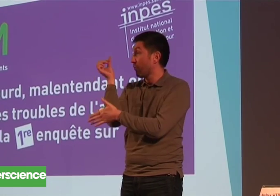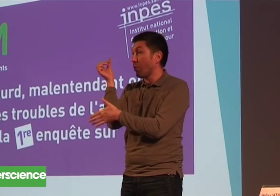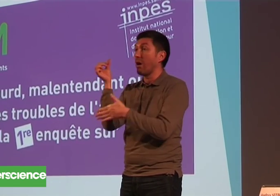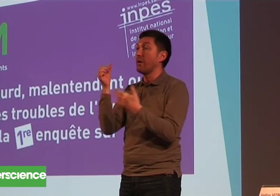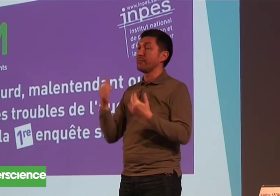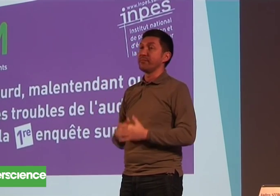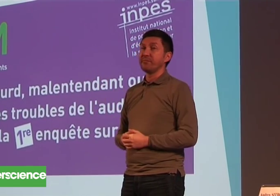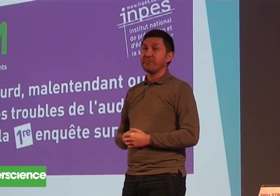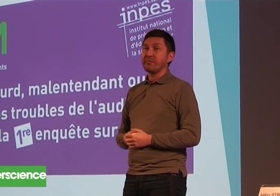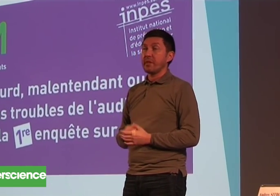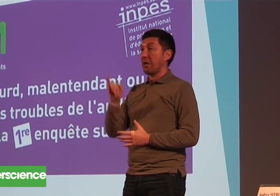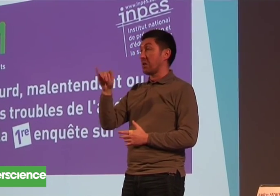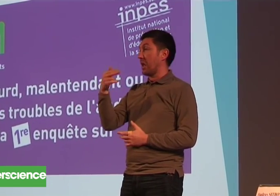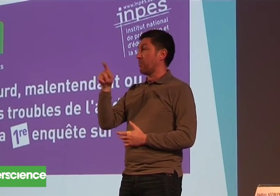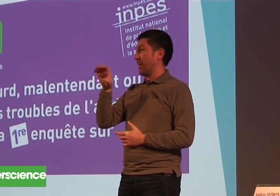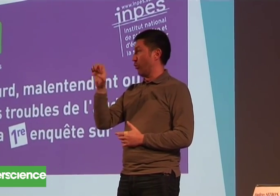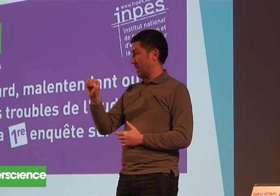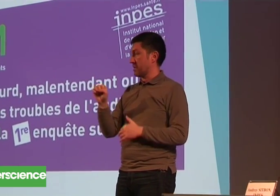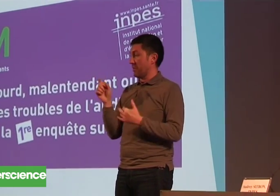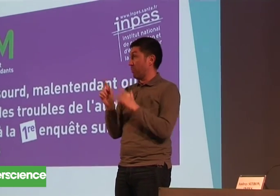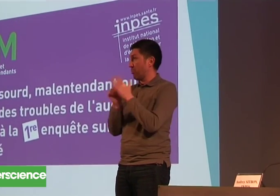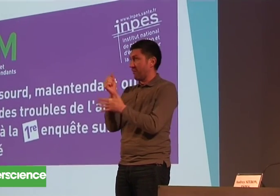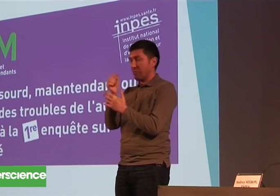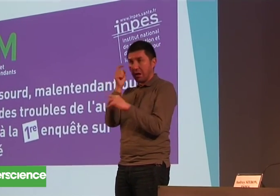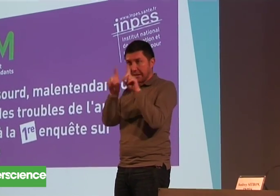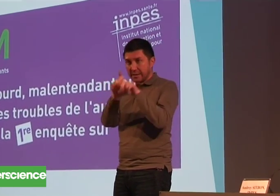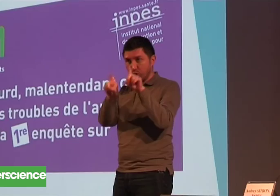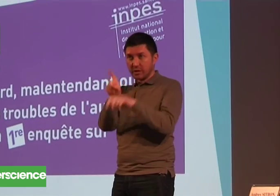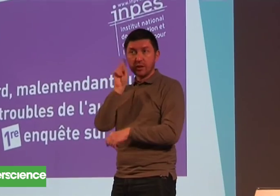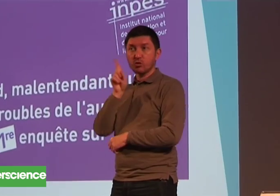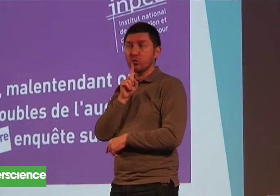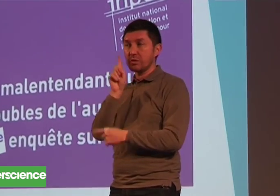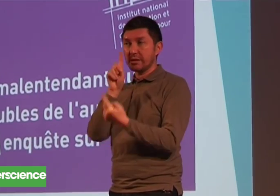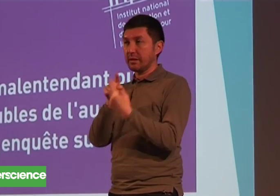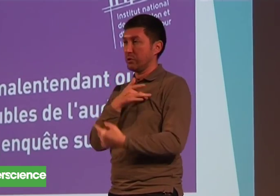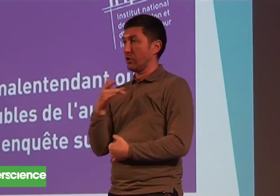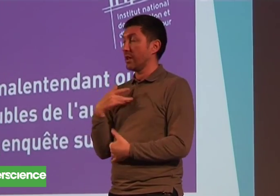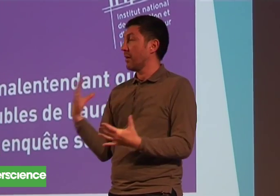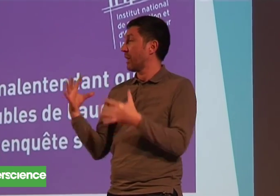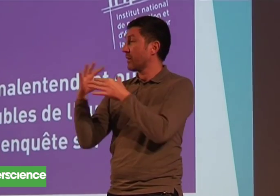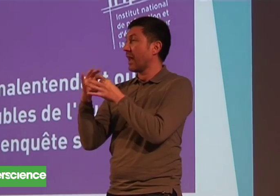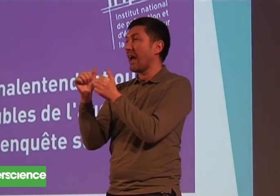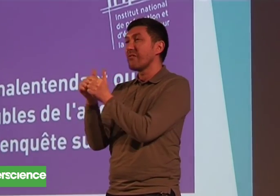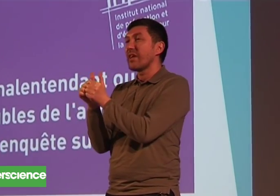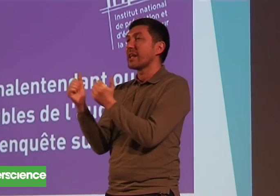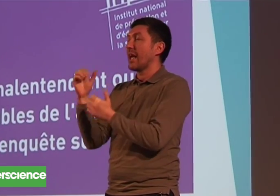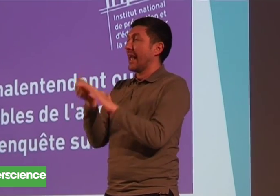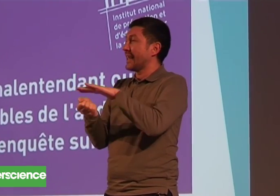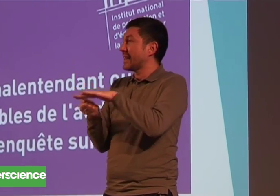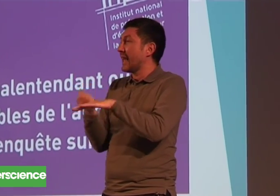l'INPES. Elle a vu le jour dans le cadre d'un partenariat avec la Caisse nationale de solidarité pour l'autonomie,